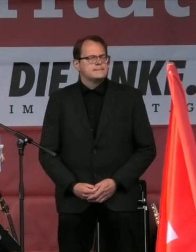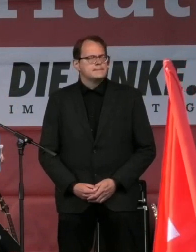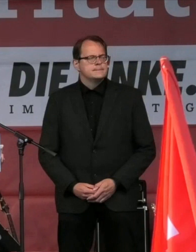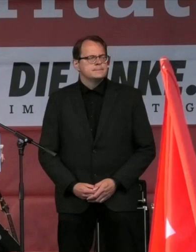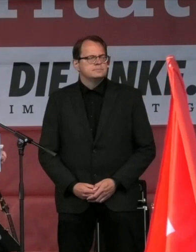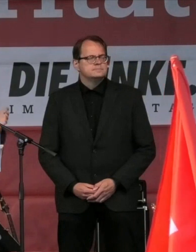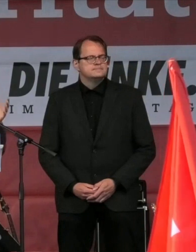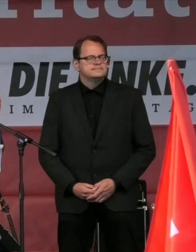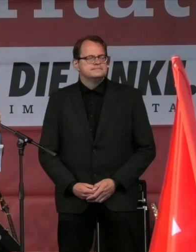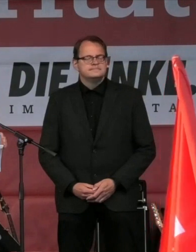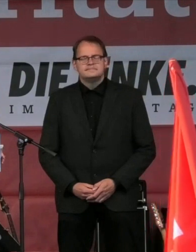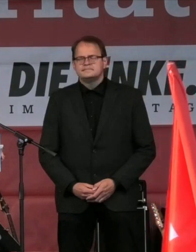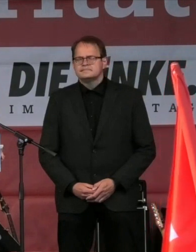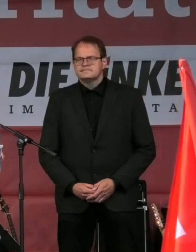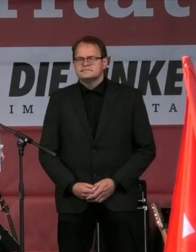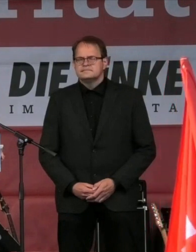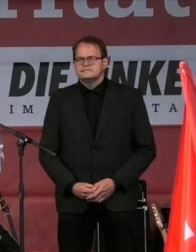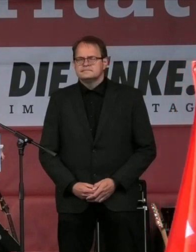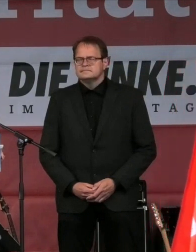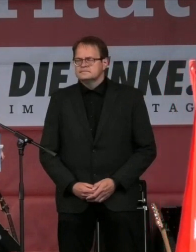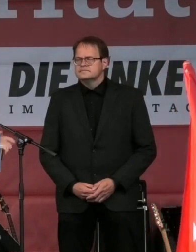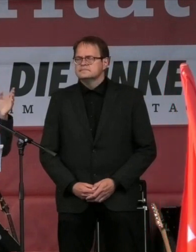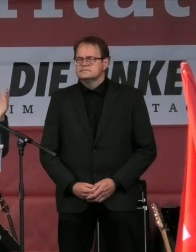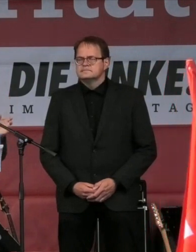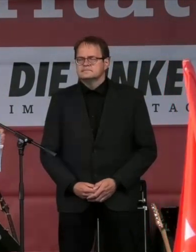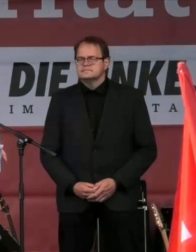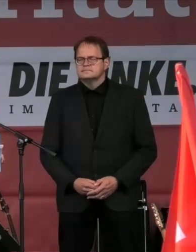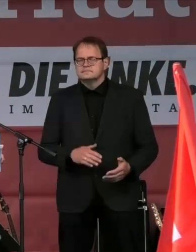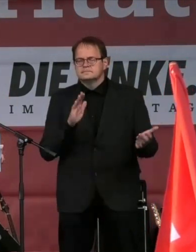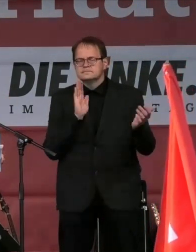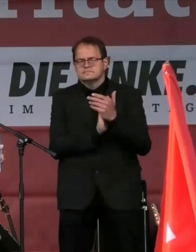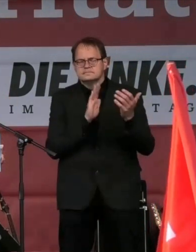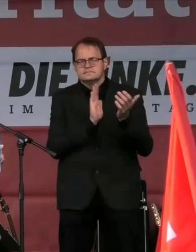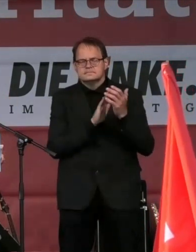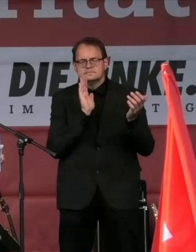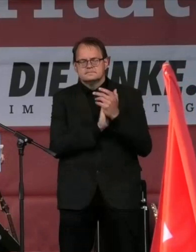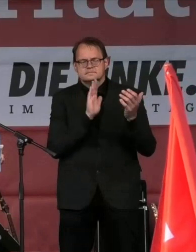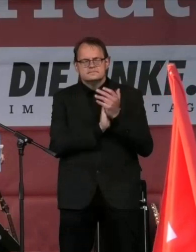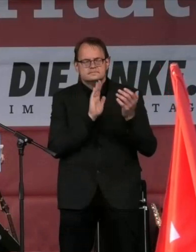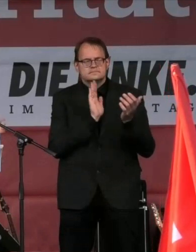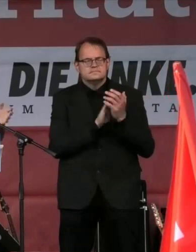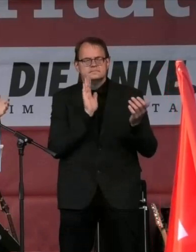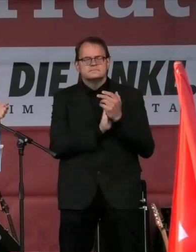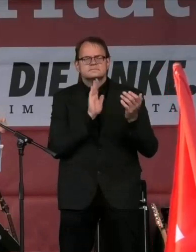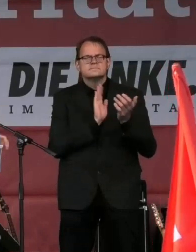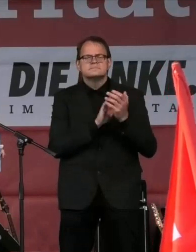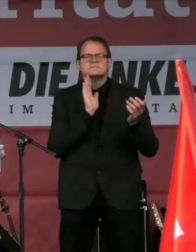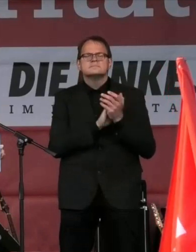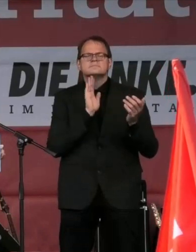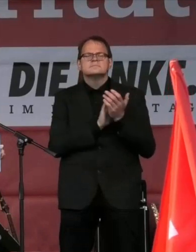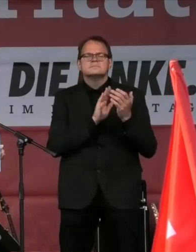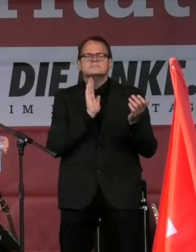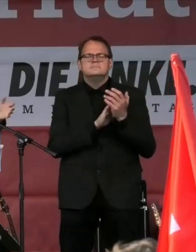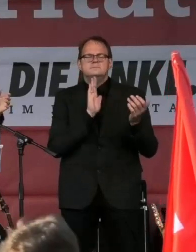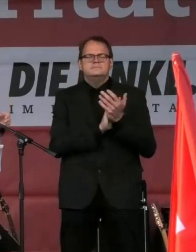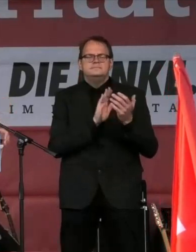verloren diese 18 milliarden brauchen wir und die schäden der korona krise auszugleichen um die menschen zu unterstützen